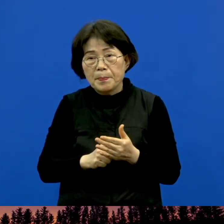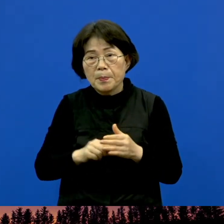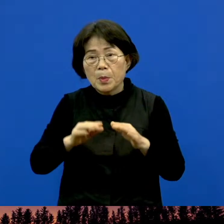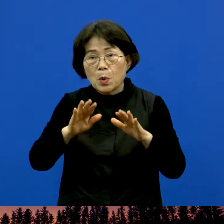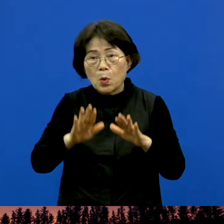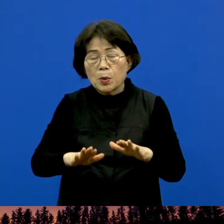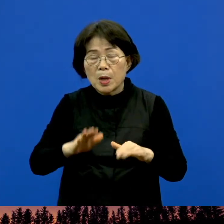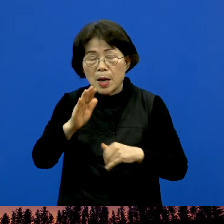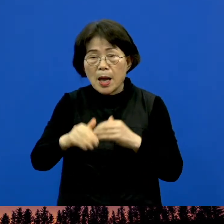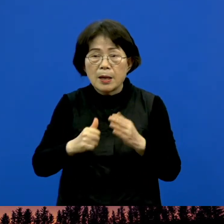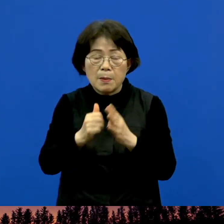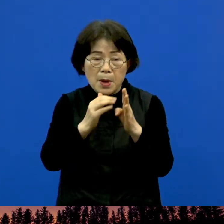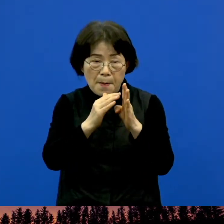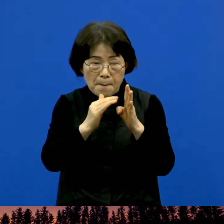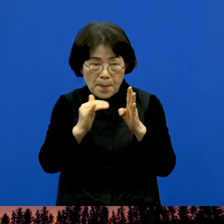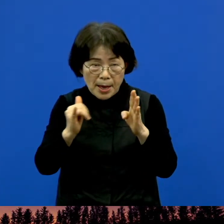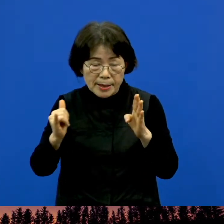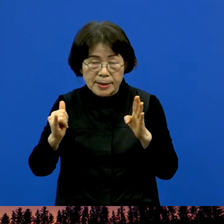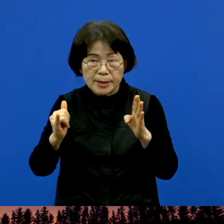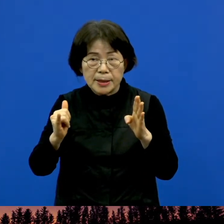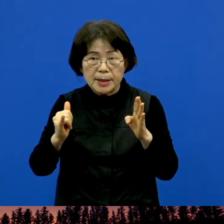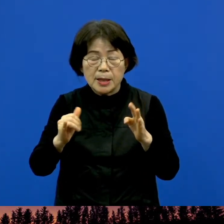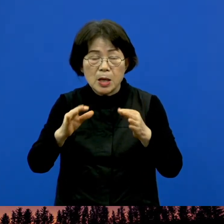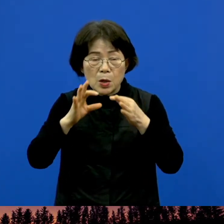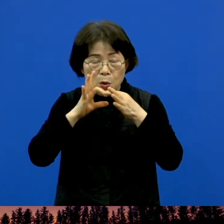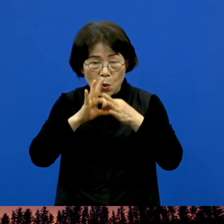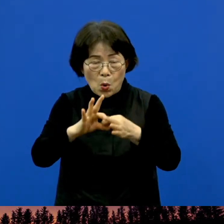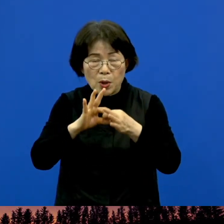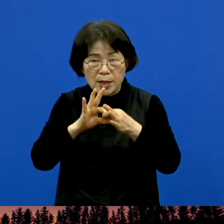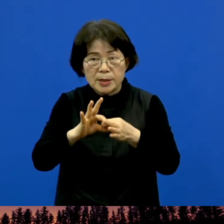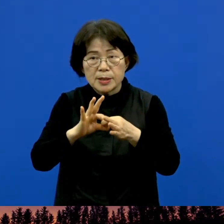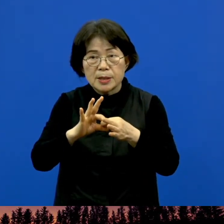오늘 하나님의 백성들을 통하여